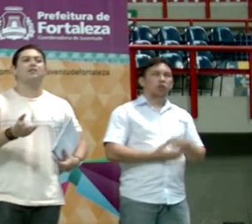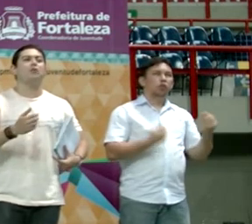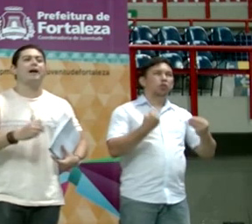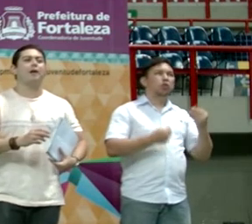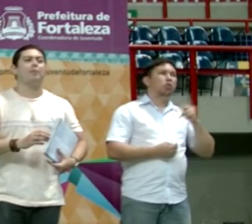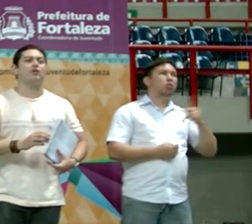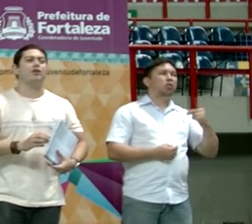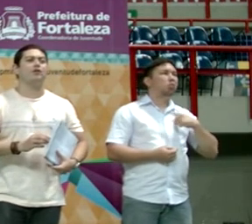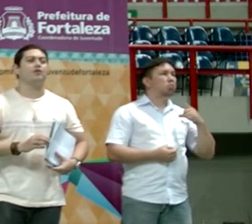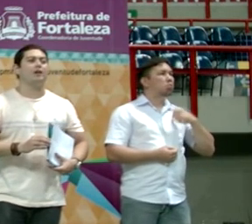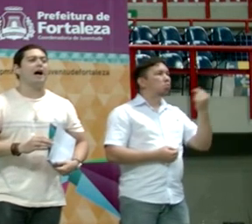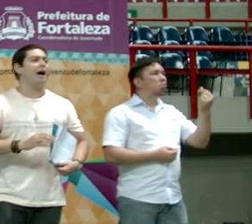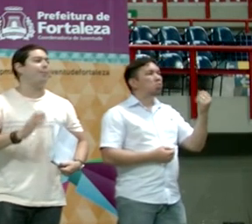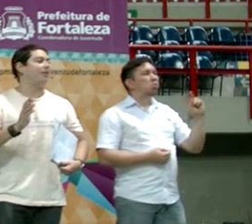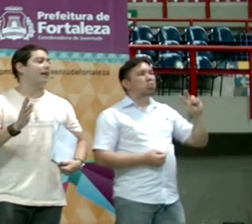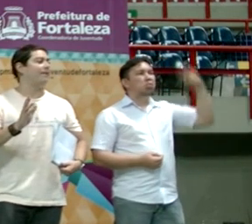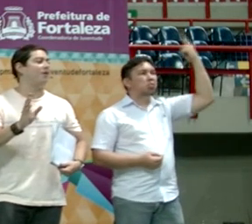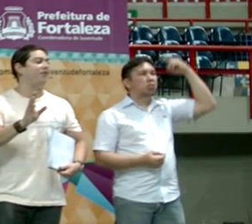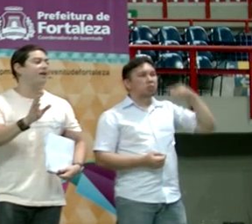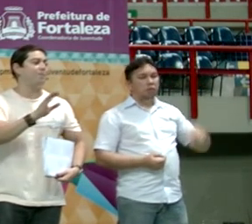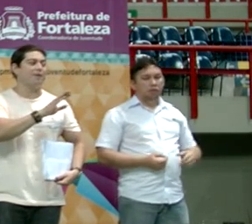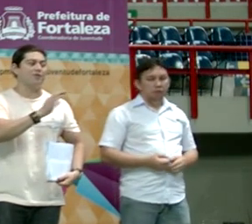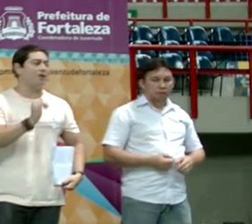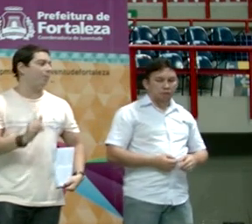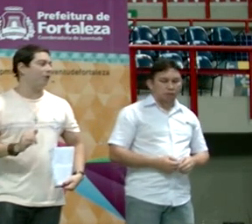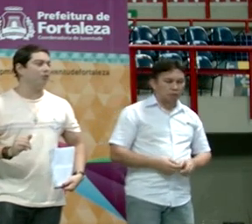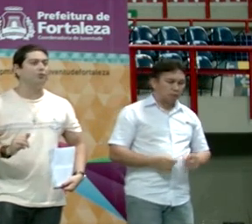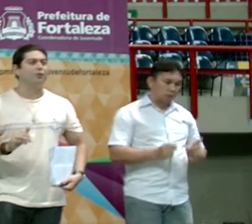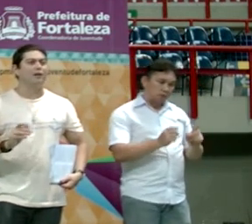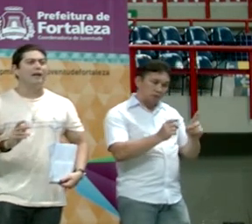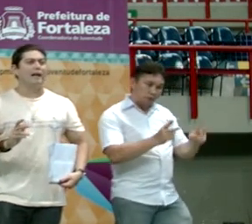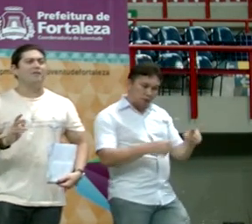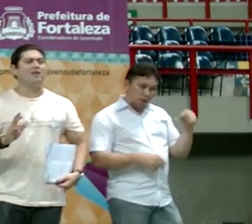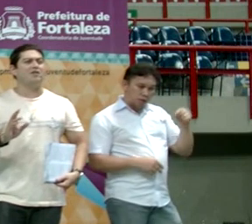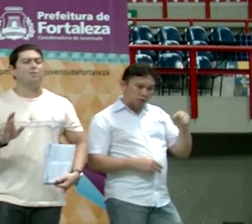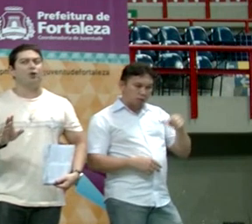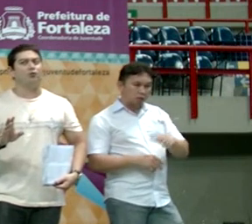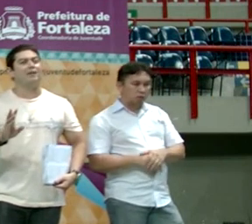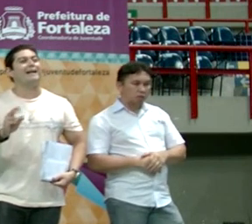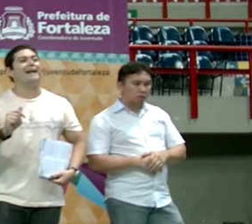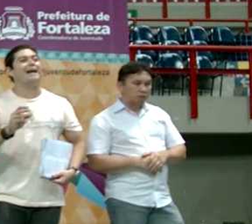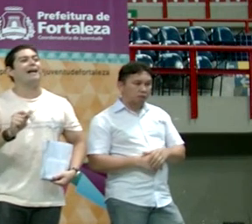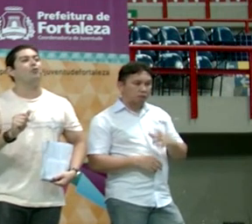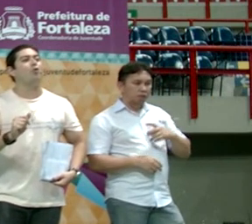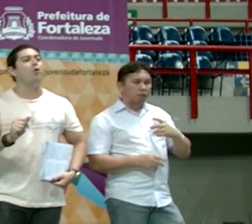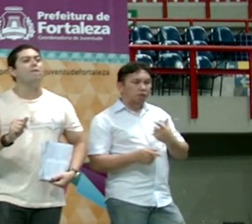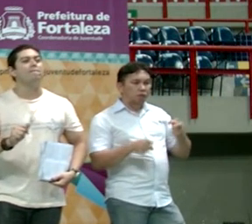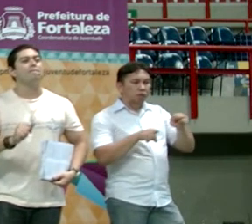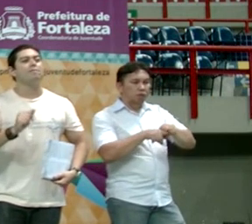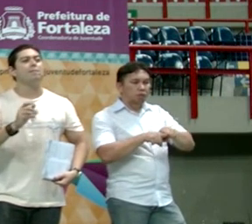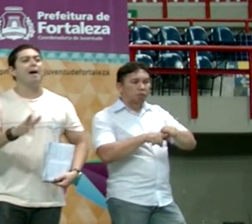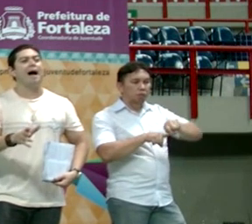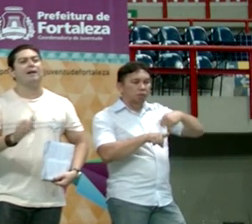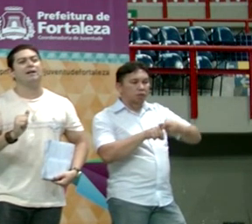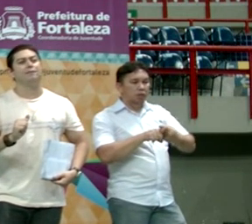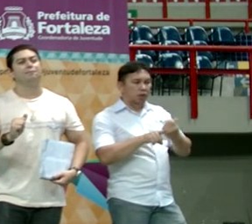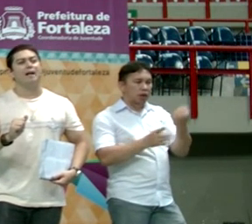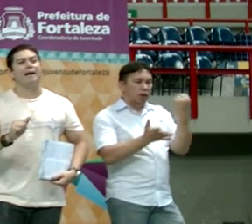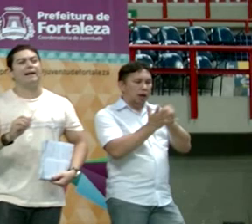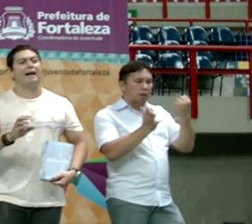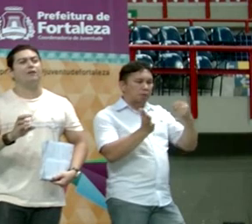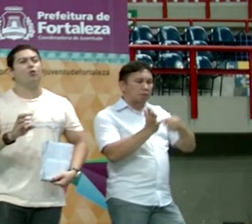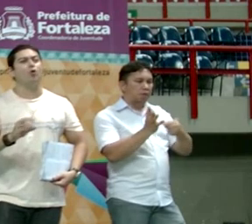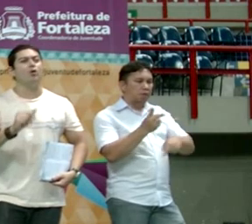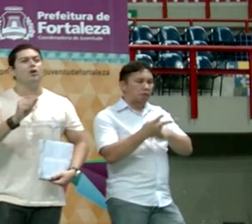então por que chega tão caro pra gente? Ah, porque ela não vende para você o produto. Ela vende esse produto agregado com